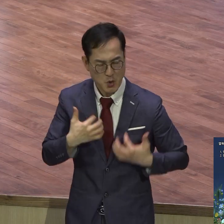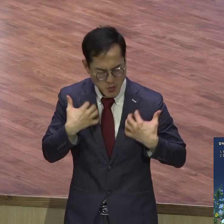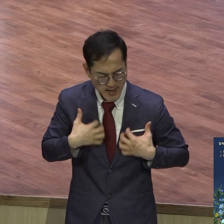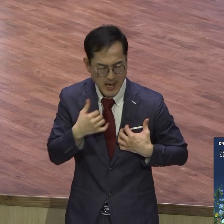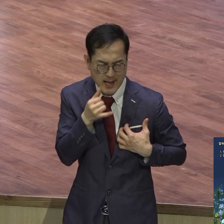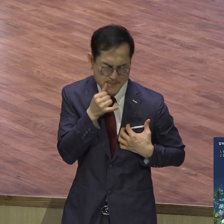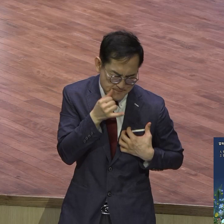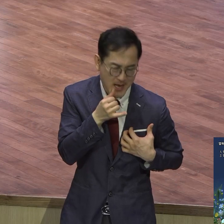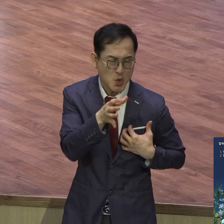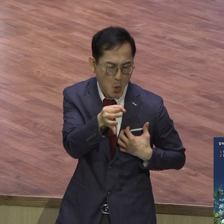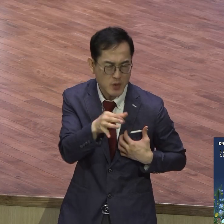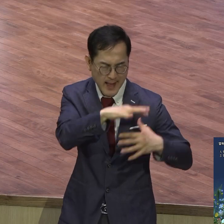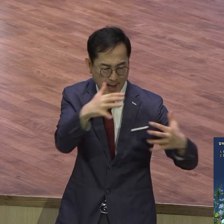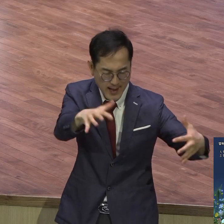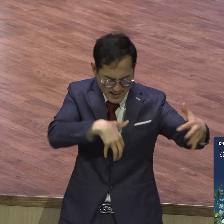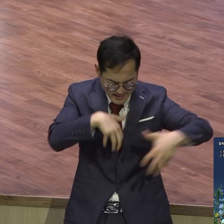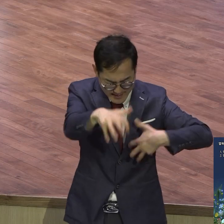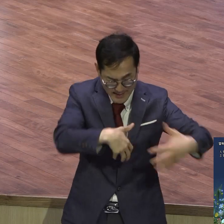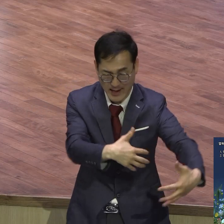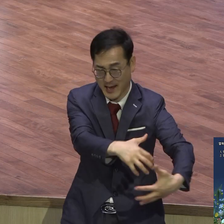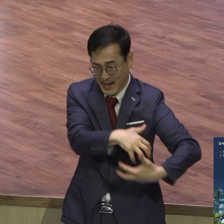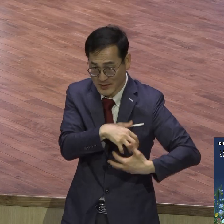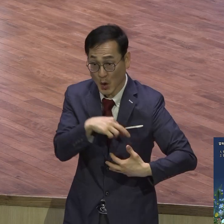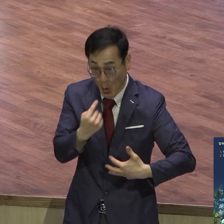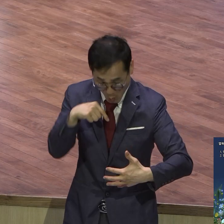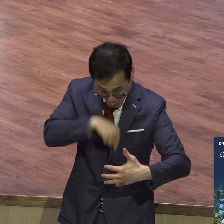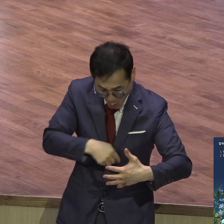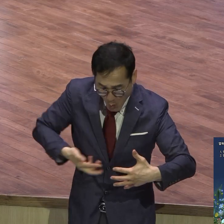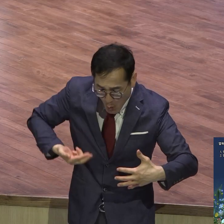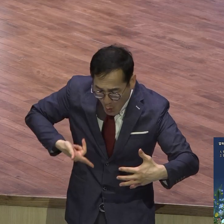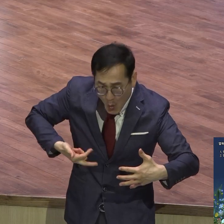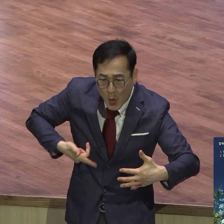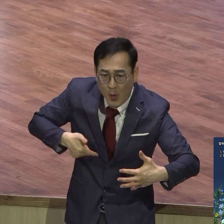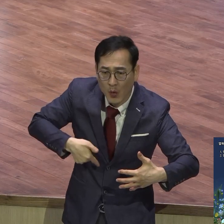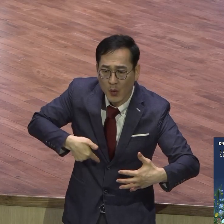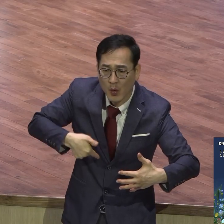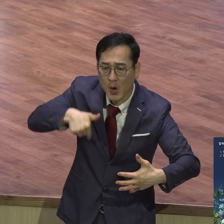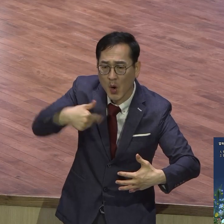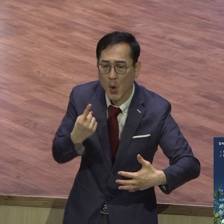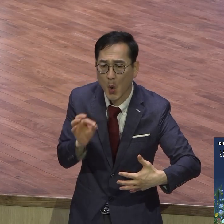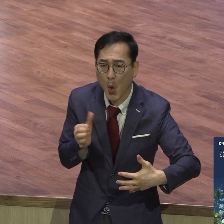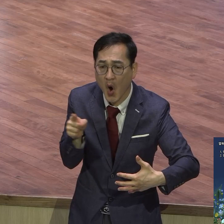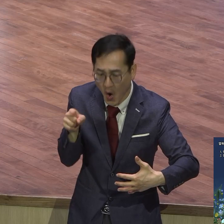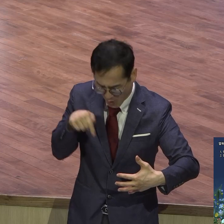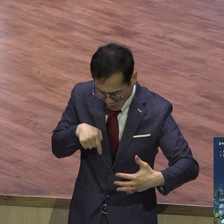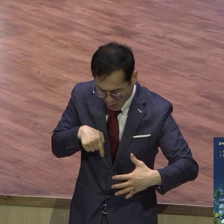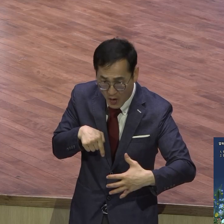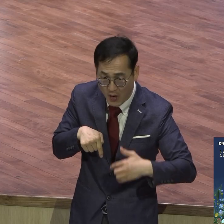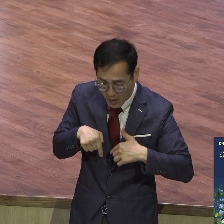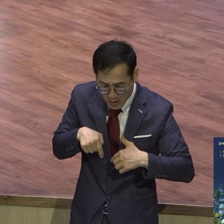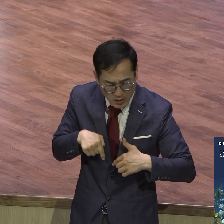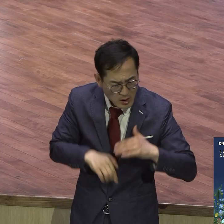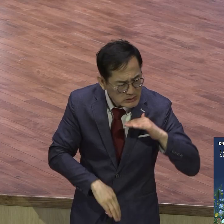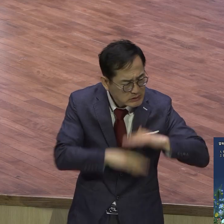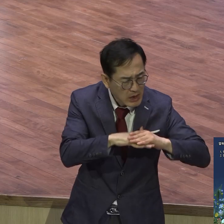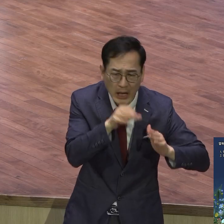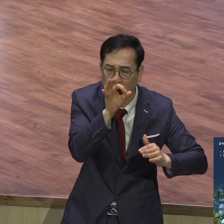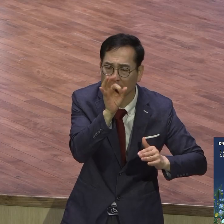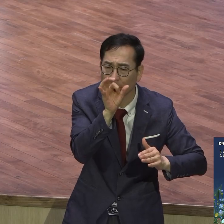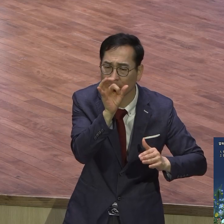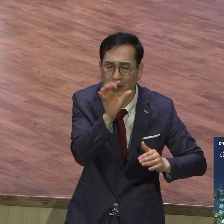가져도 뚫려있는 공허가 있다. 그 공허을 어떻게 채우느냐. 하나님의 말씀으로만 가능하다고 그랬어요.